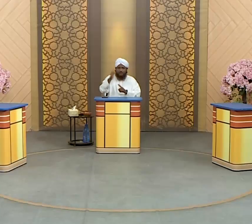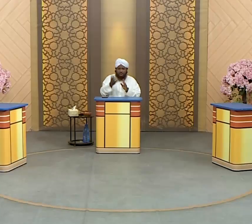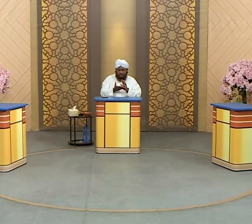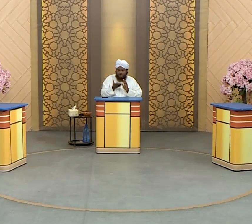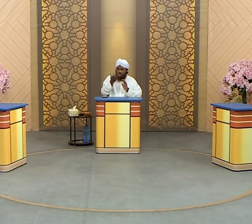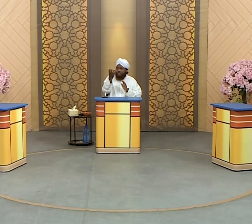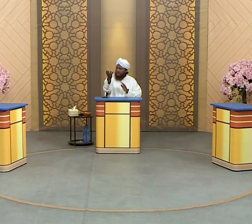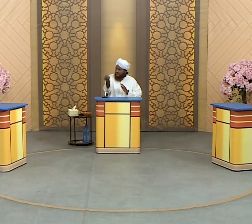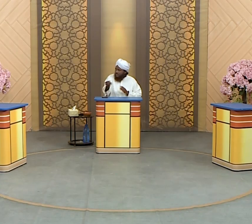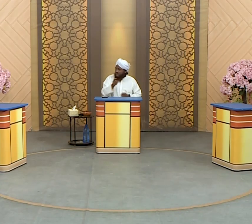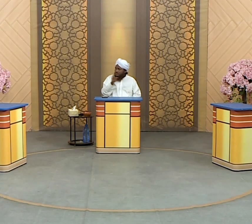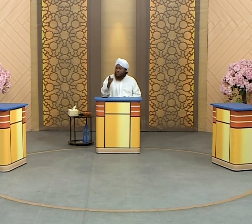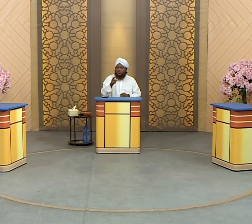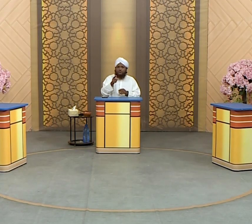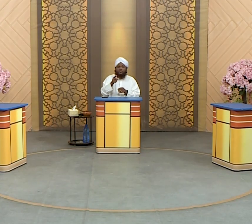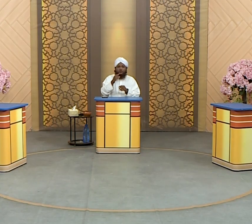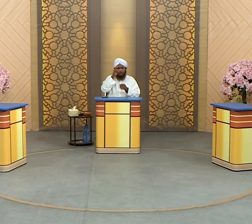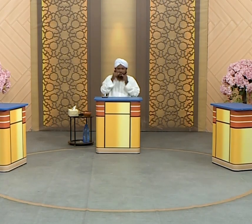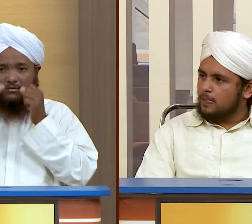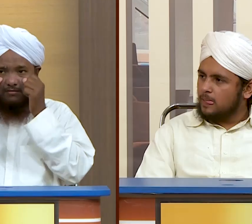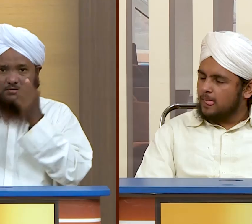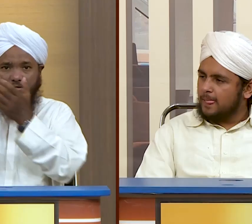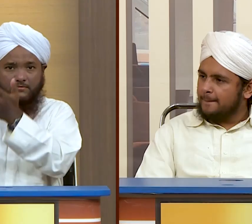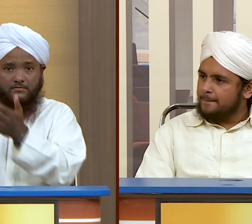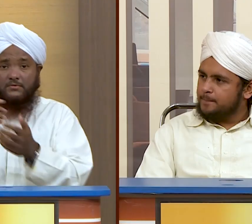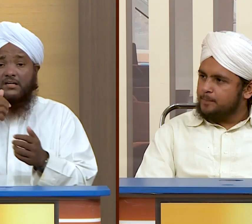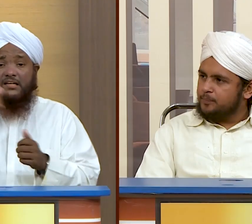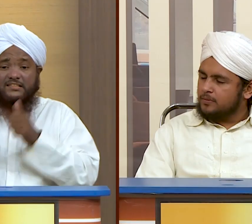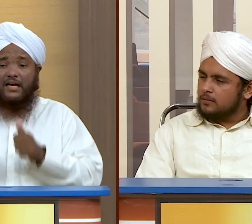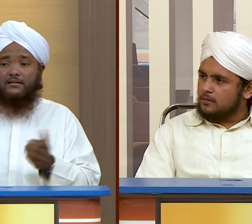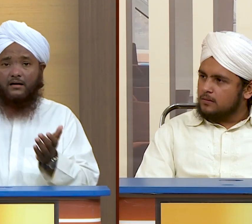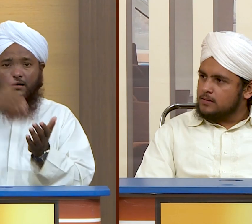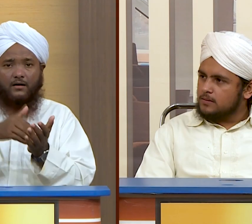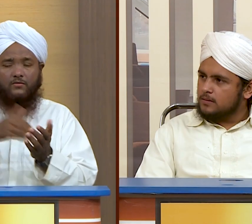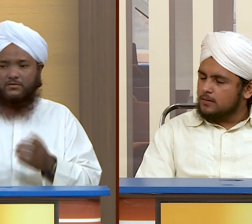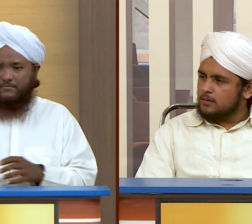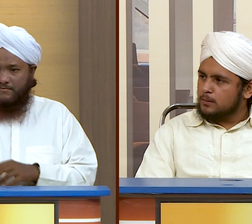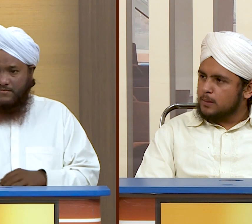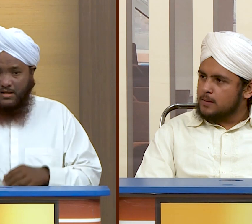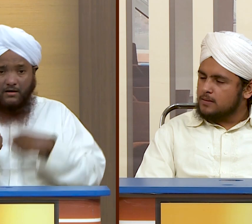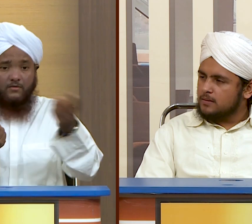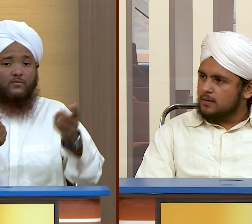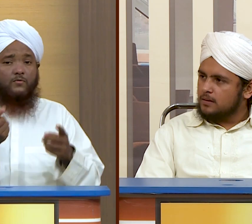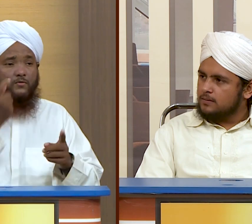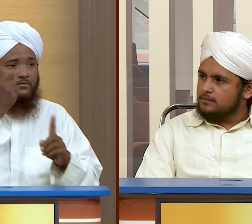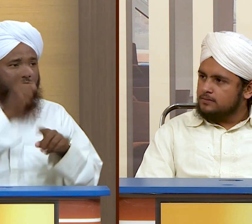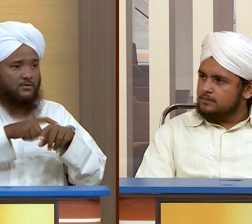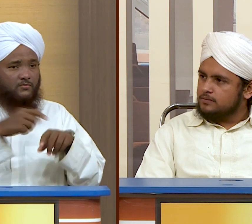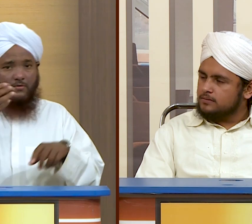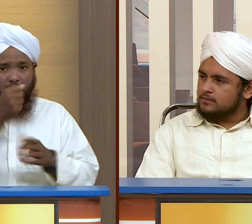پہنچی تو آپ تشریف لائے اور وہ مال جمع کر کے جس کا تھا اس شخص کو دے دیا اور وہ اسے لے کر چلا گیا، جبکہ